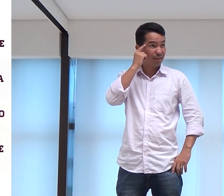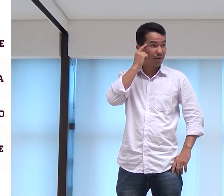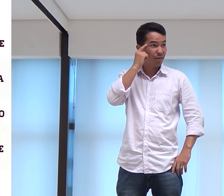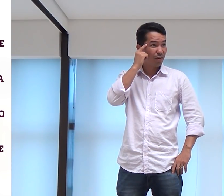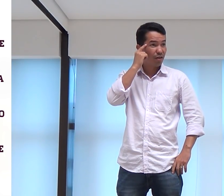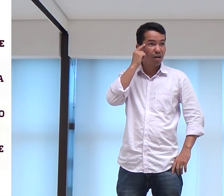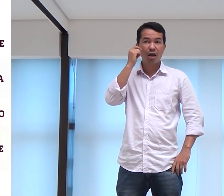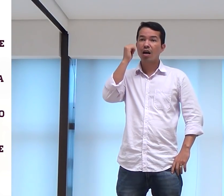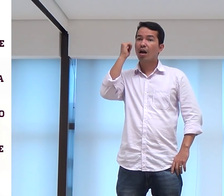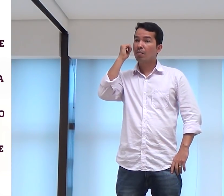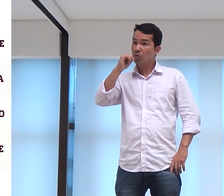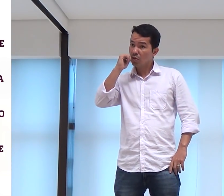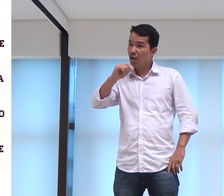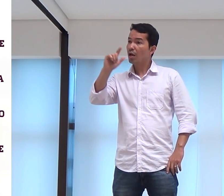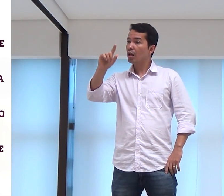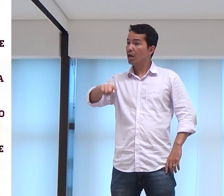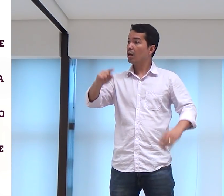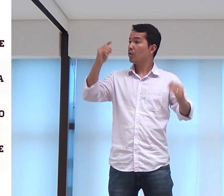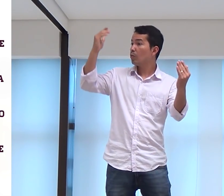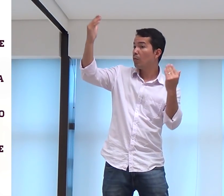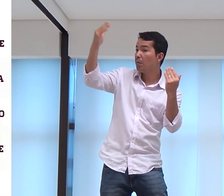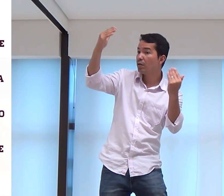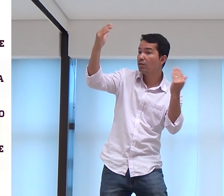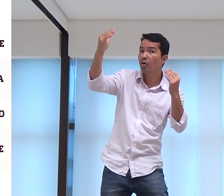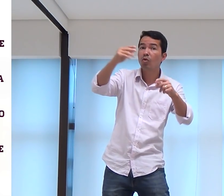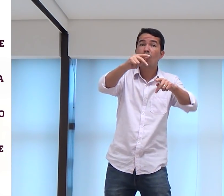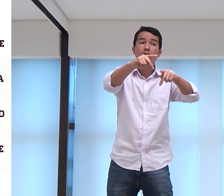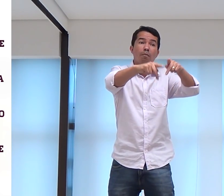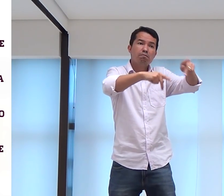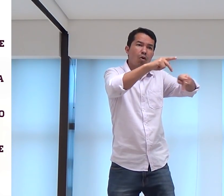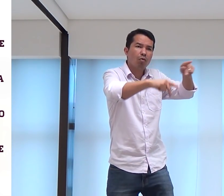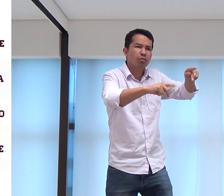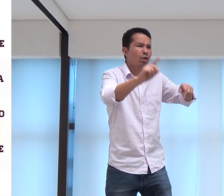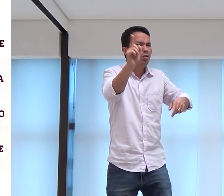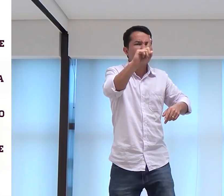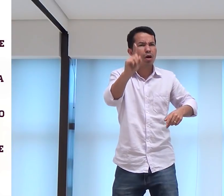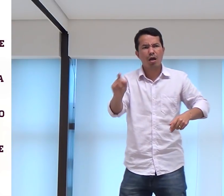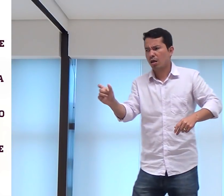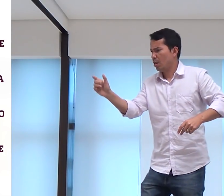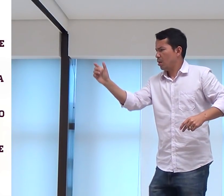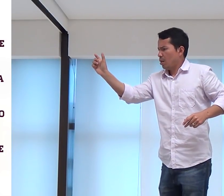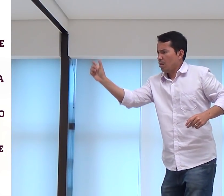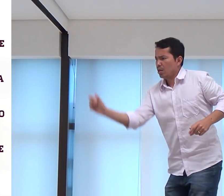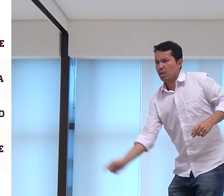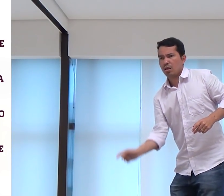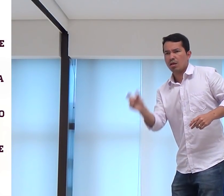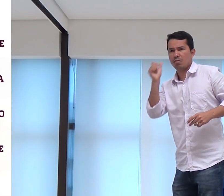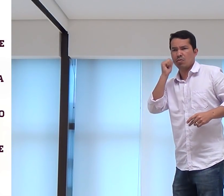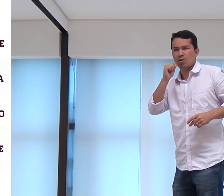Sabia disso? Entende isso? A mulher, a figura da mulher, é representação do povo